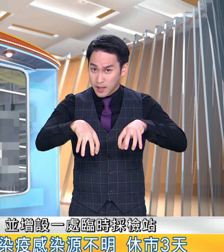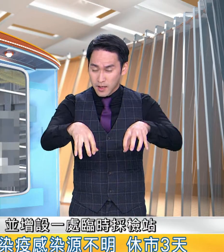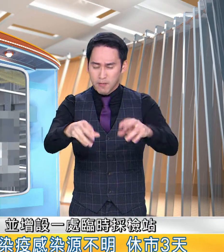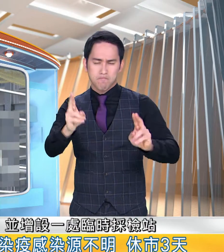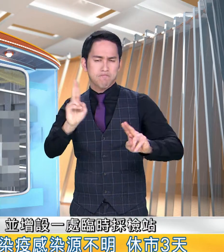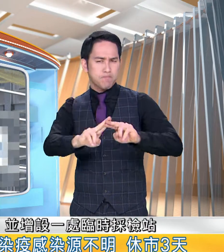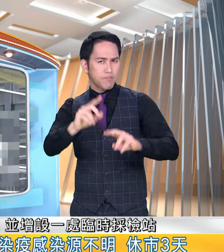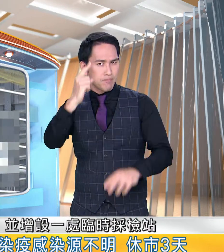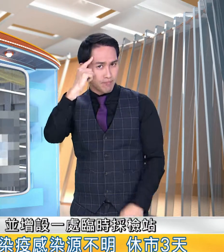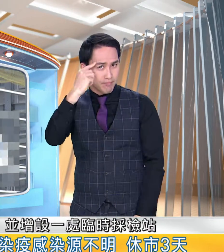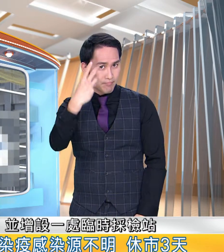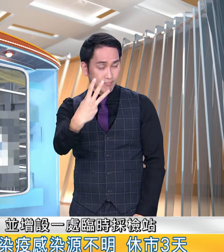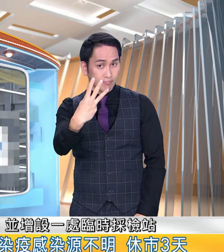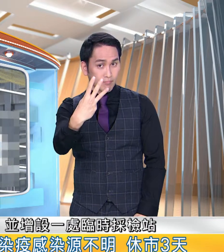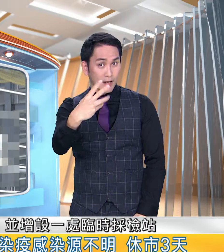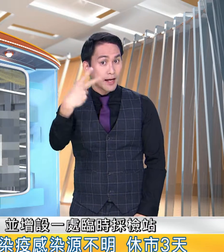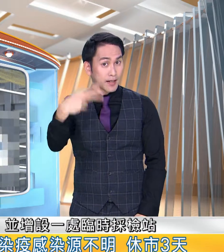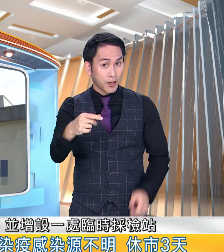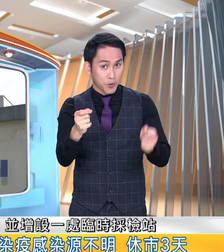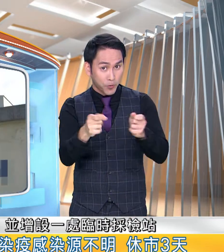设了一处临时采检站。